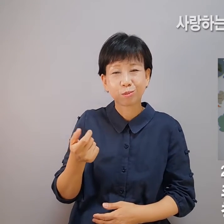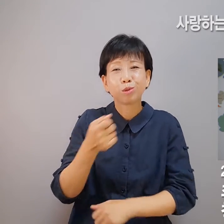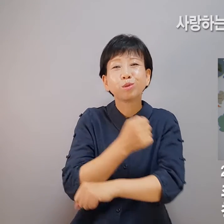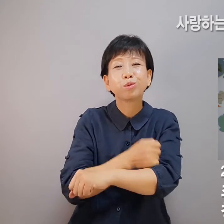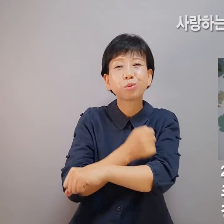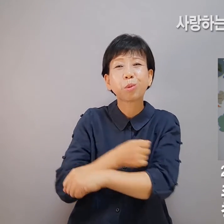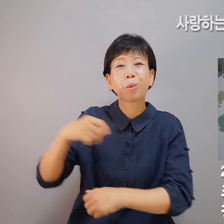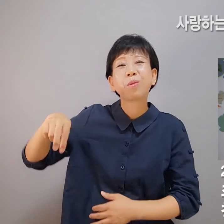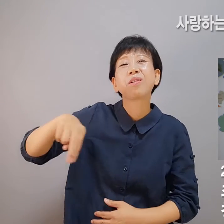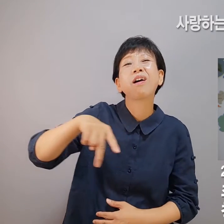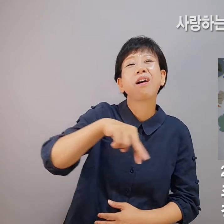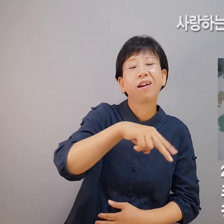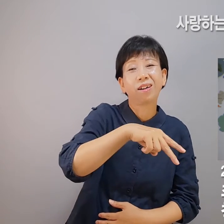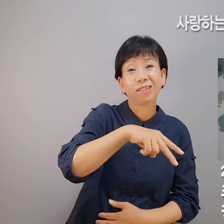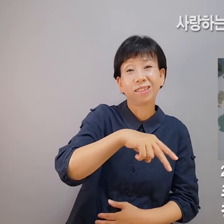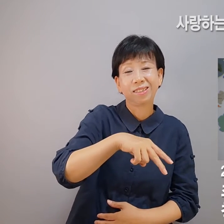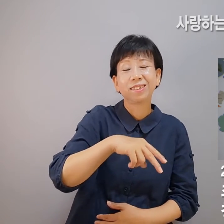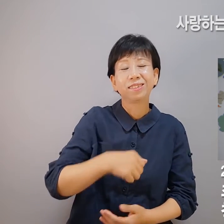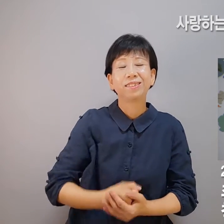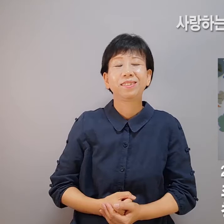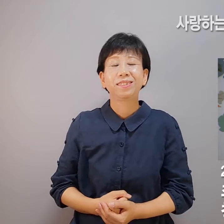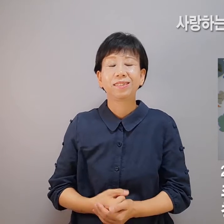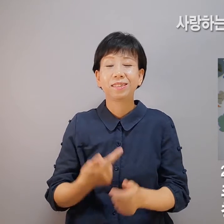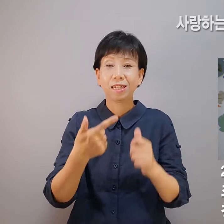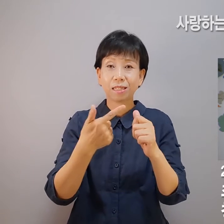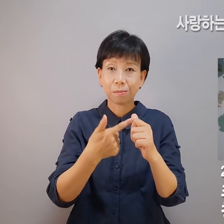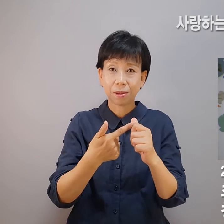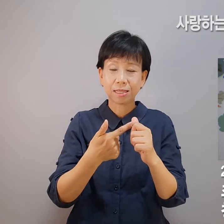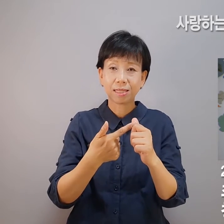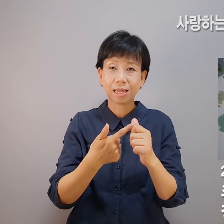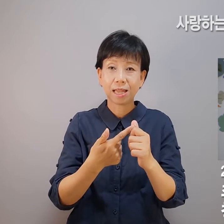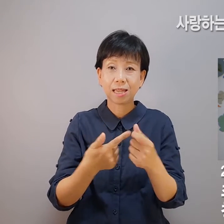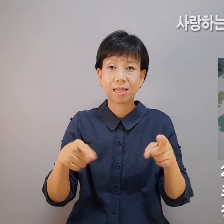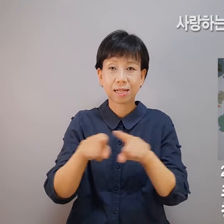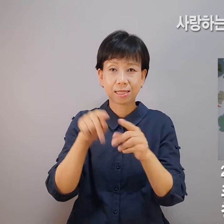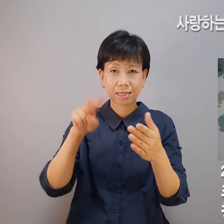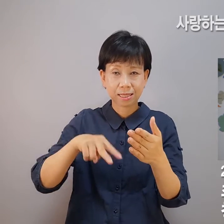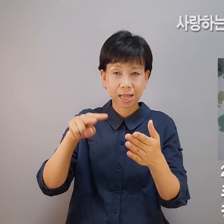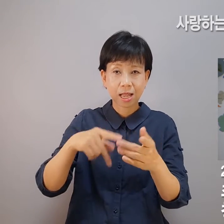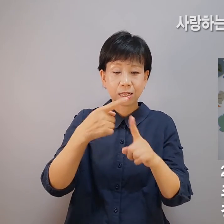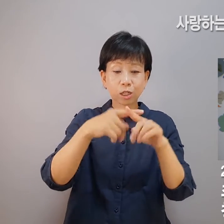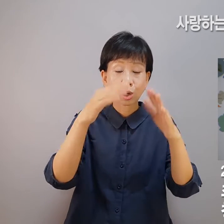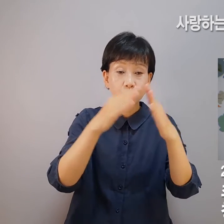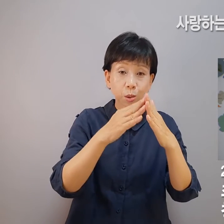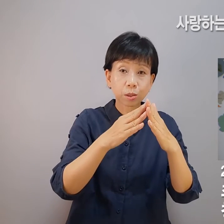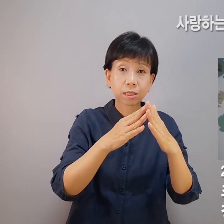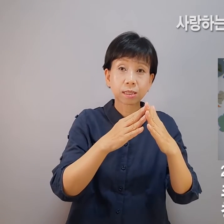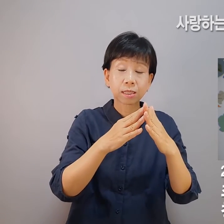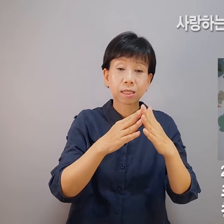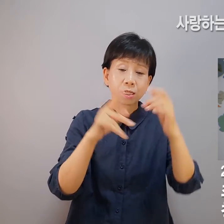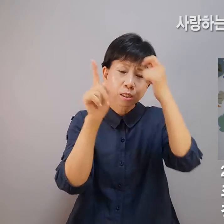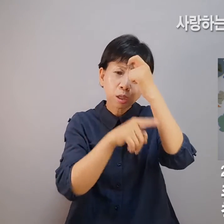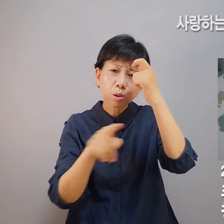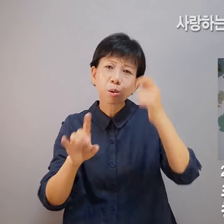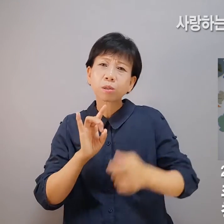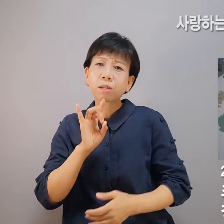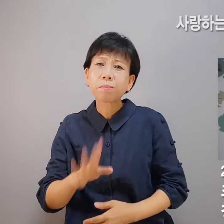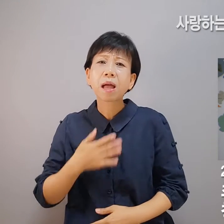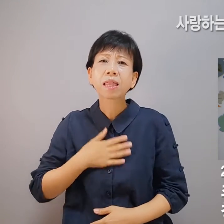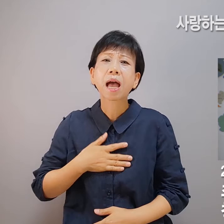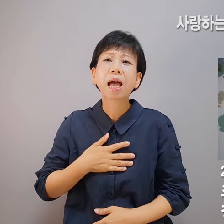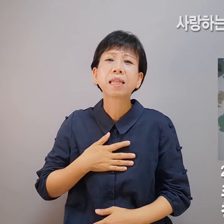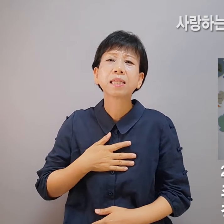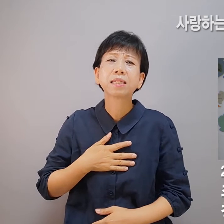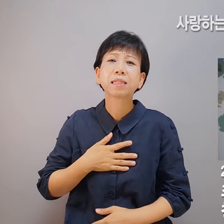같습니다. 6번째죠. 같이 읽어주십시오. 그 교회 성도들만 아는 용어를 남발합니다. 아니,